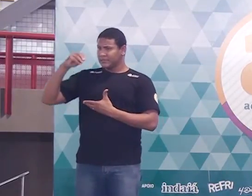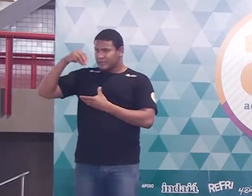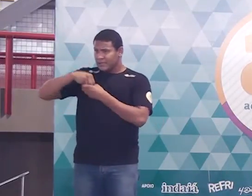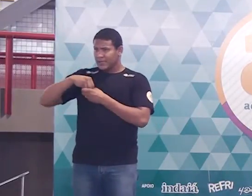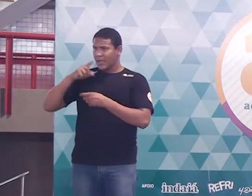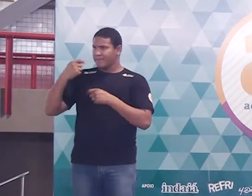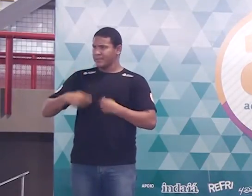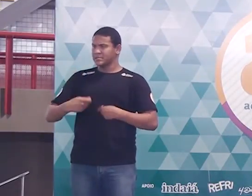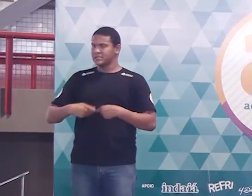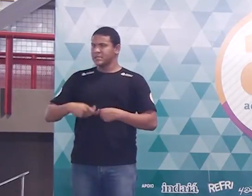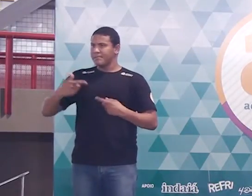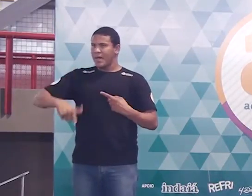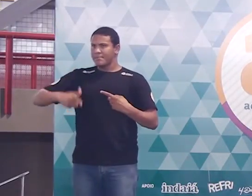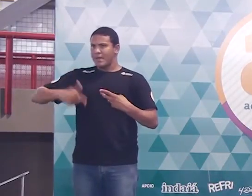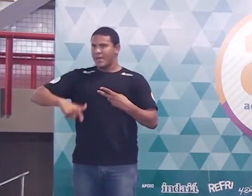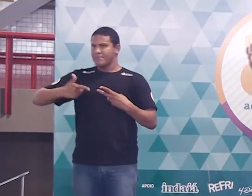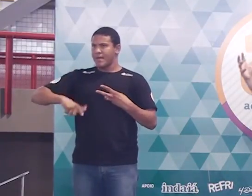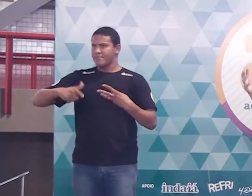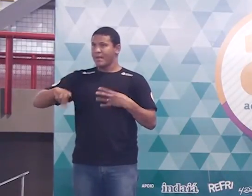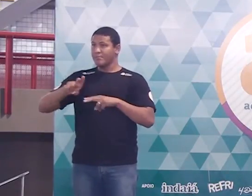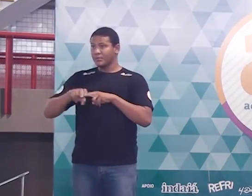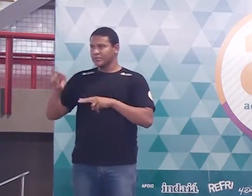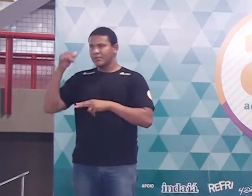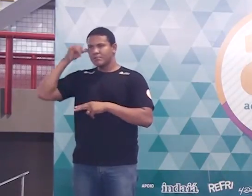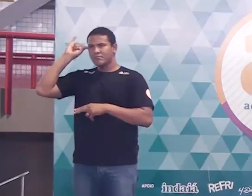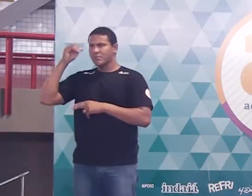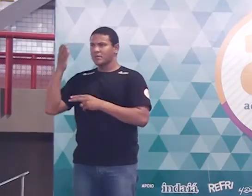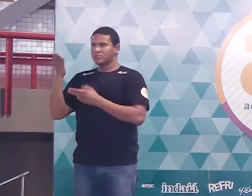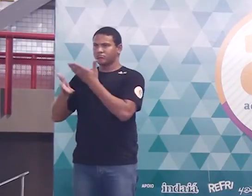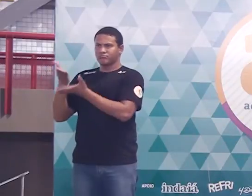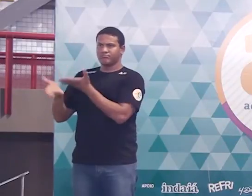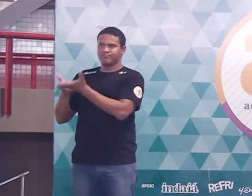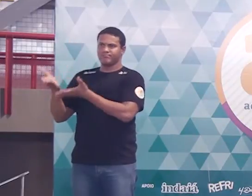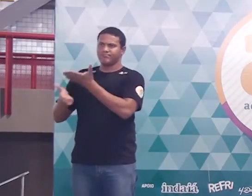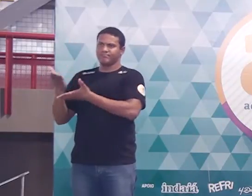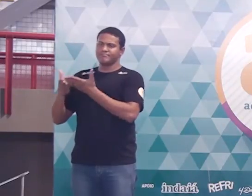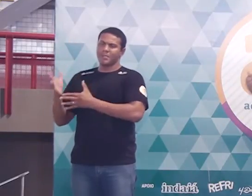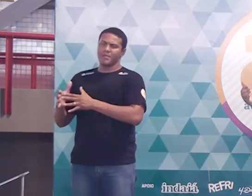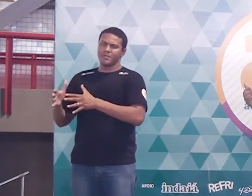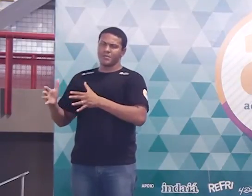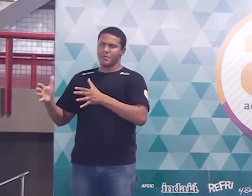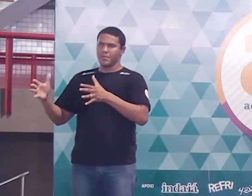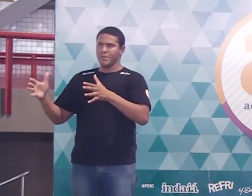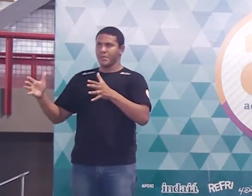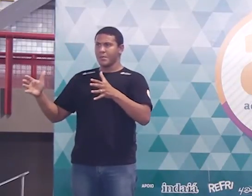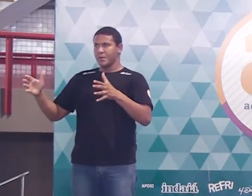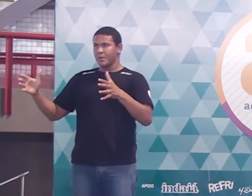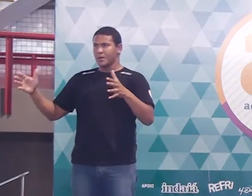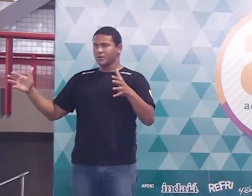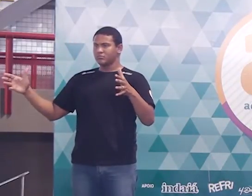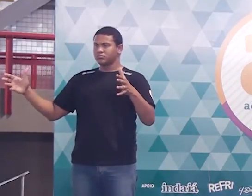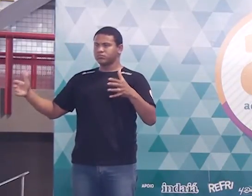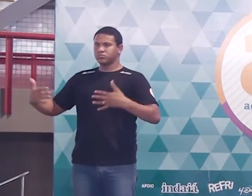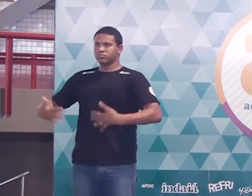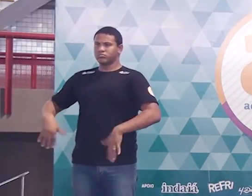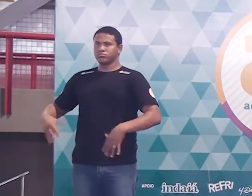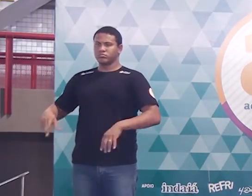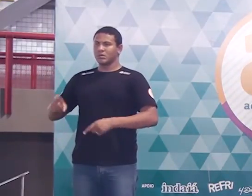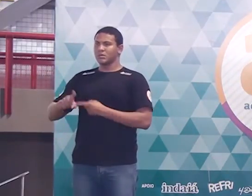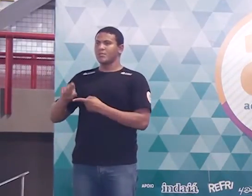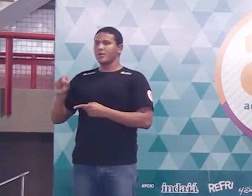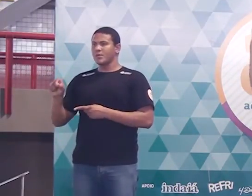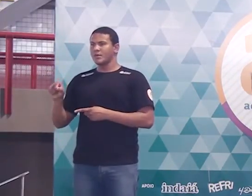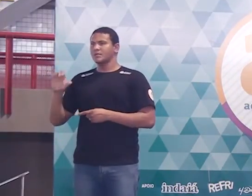isso acabou gerando um crescimento da pecuária. No que a pecuária cresceu demais, cresceu também a liberação de